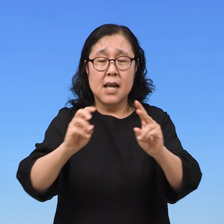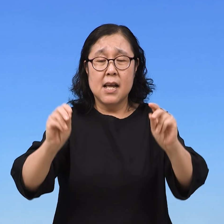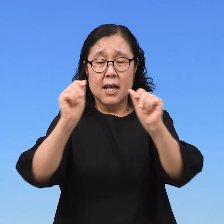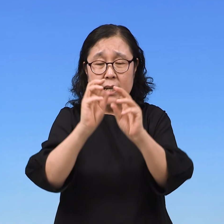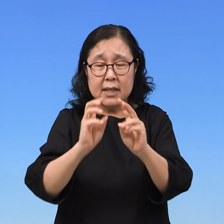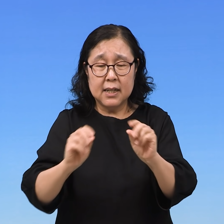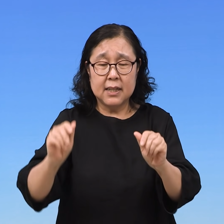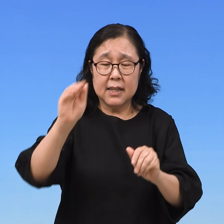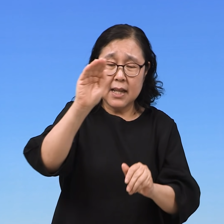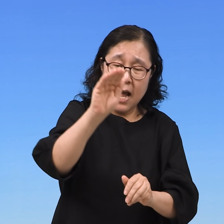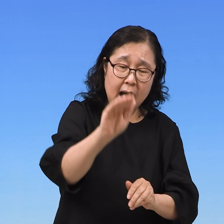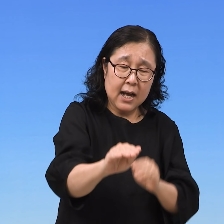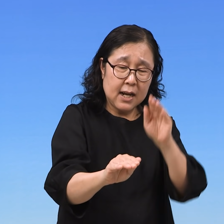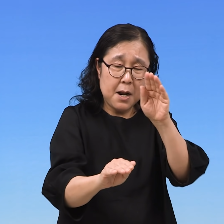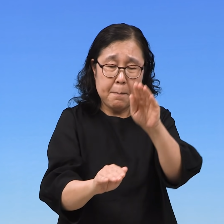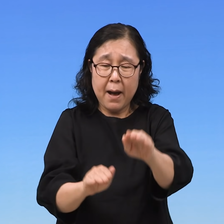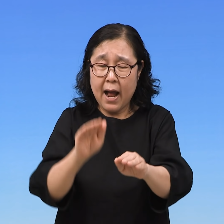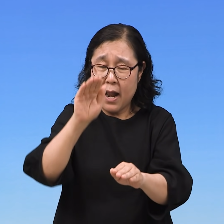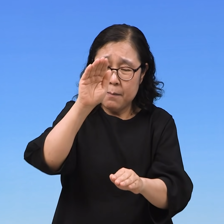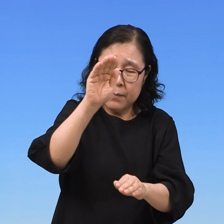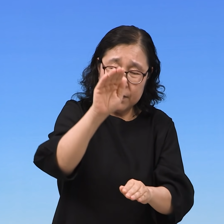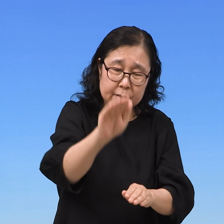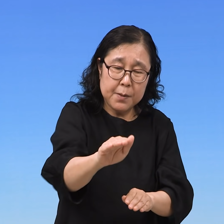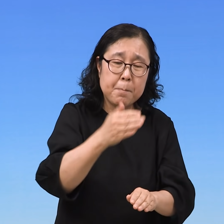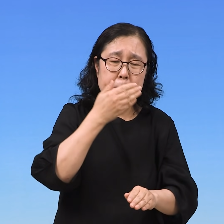그 땅을 밟음도